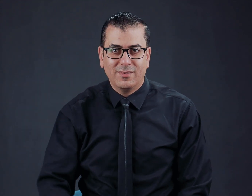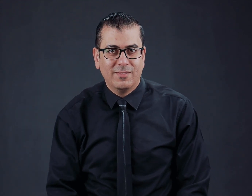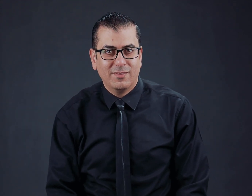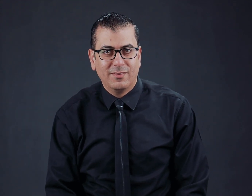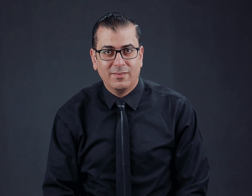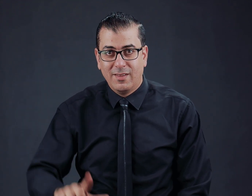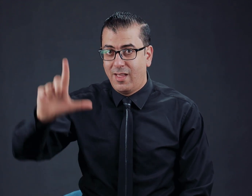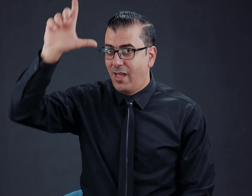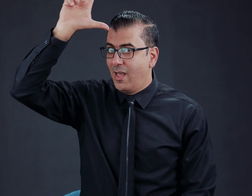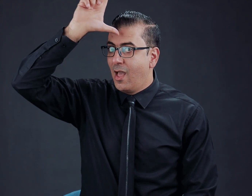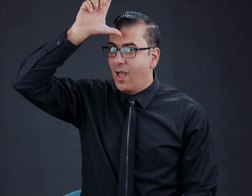عمان،